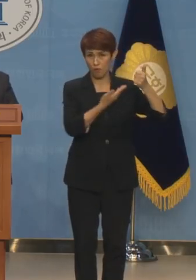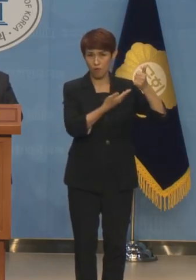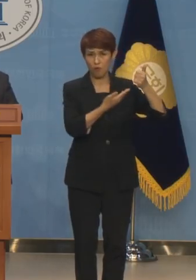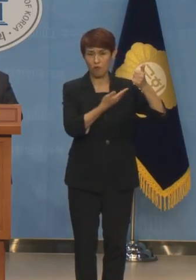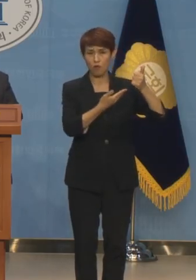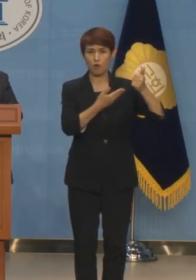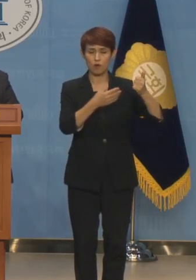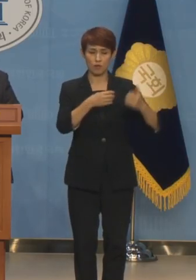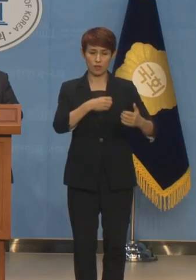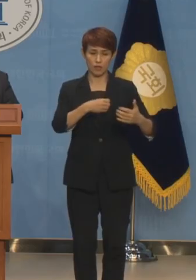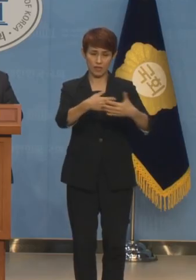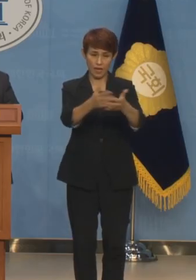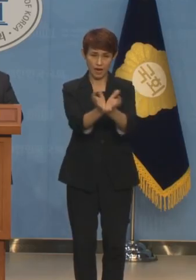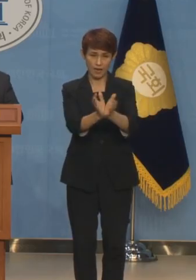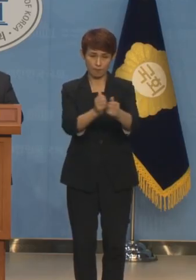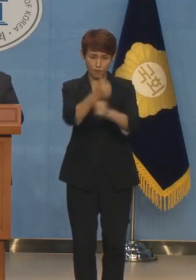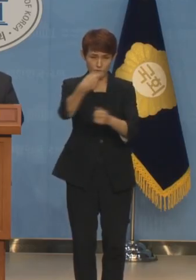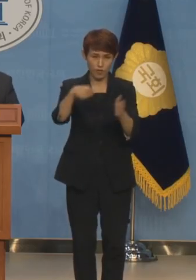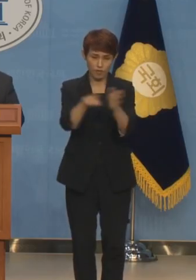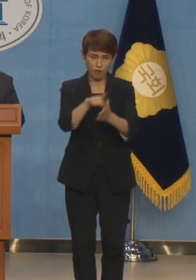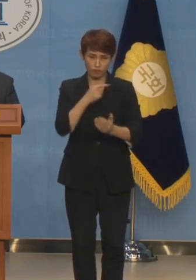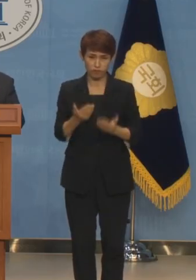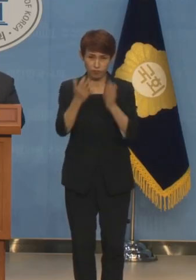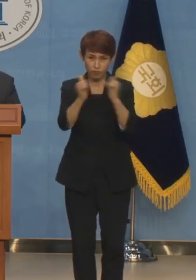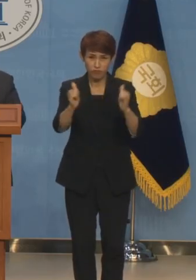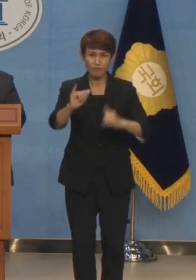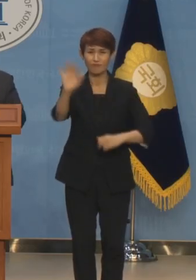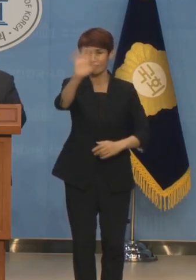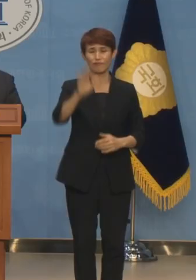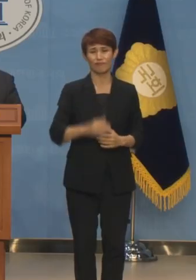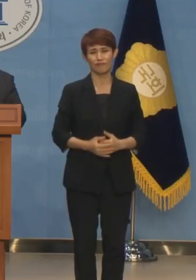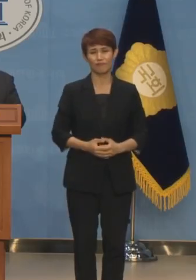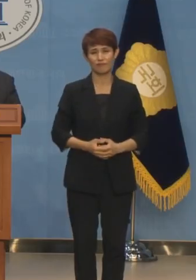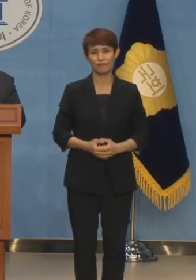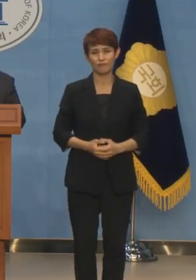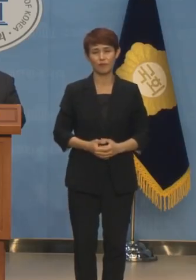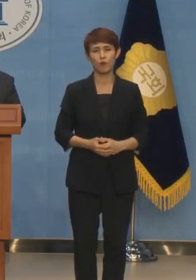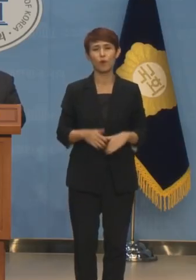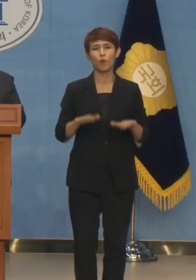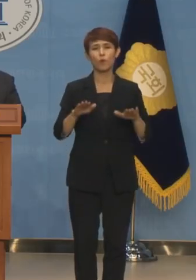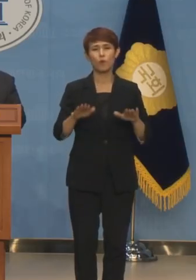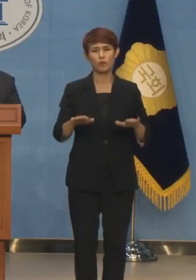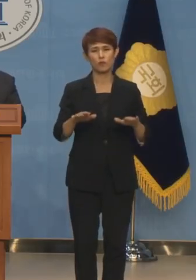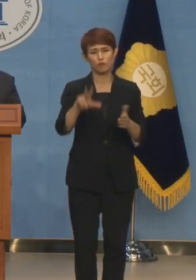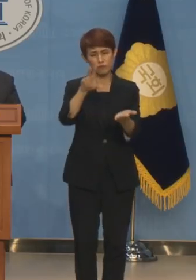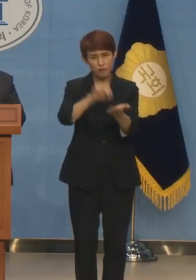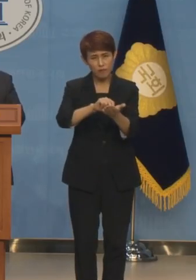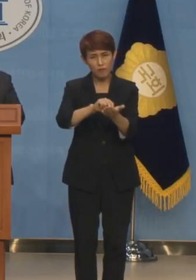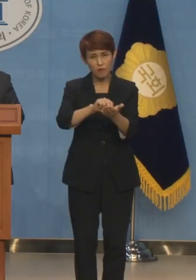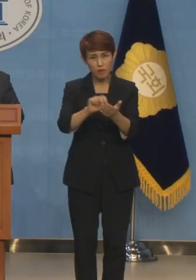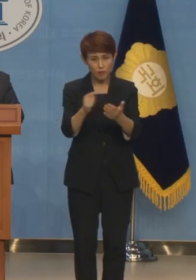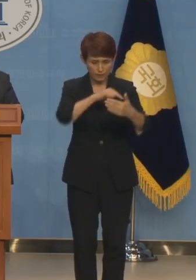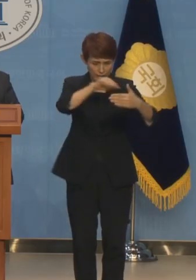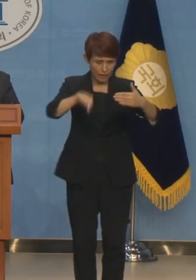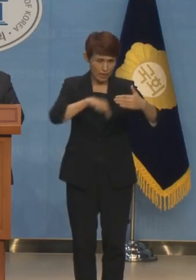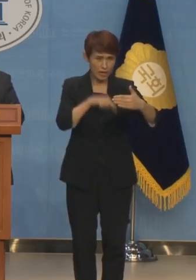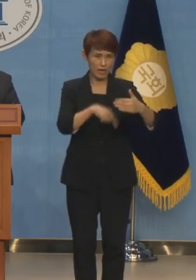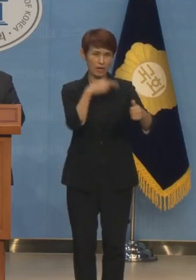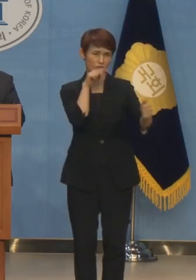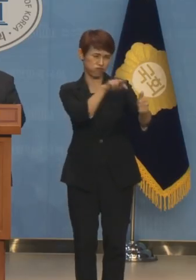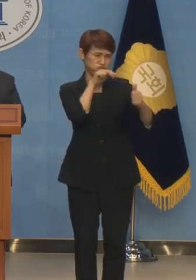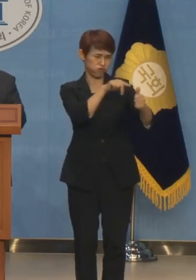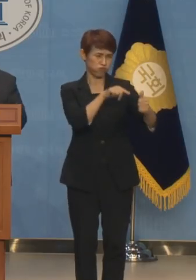당의 승리를 위해 헌신했던 분도 아닙니다. 오늘 현실의 문제로 내부에서 서로를